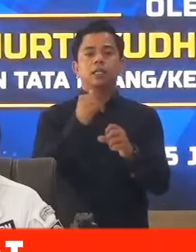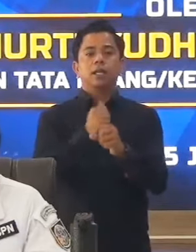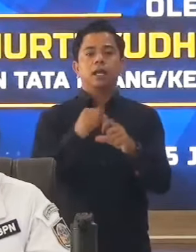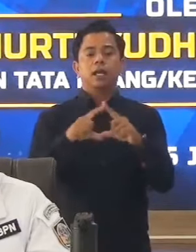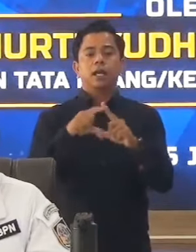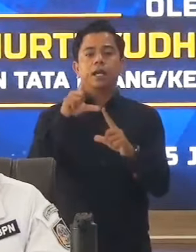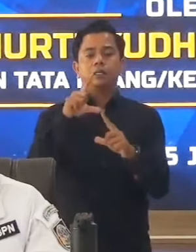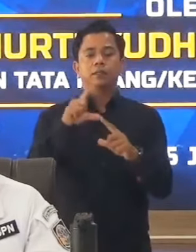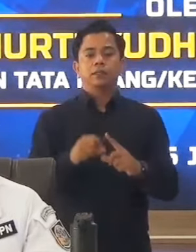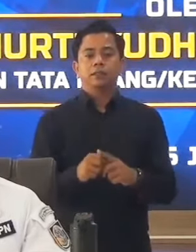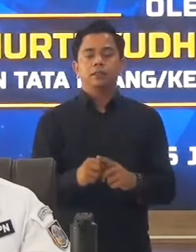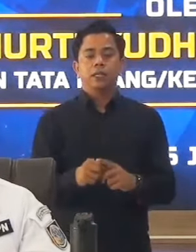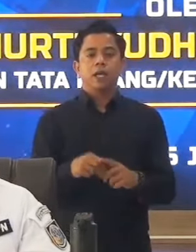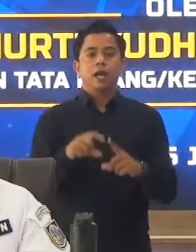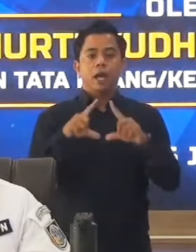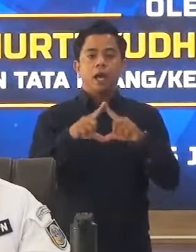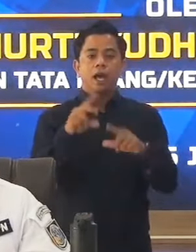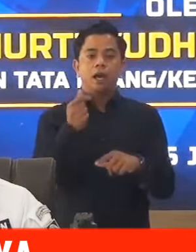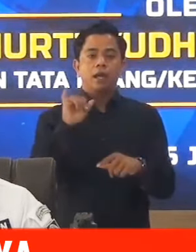Rahman.